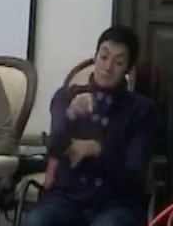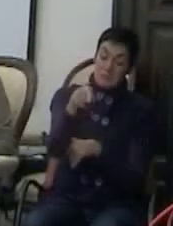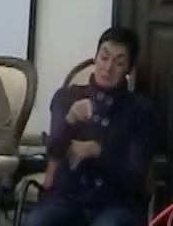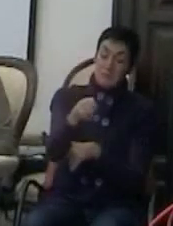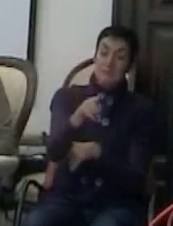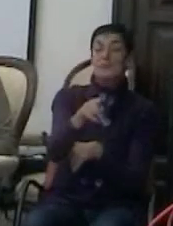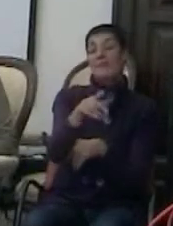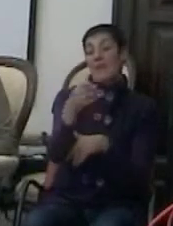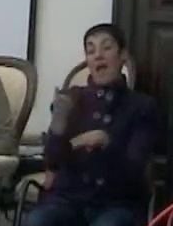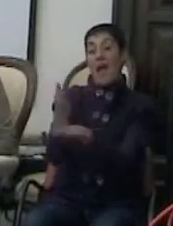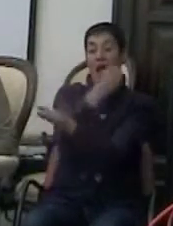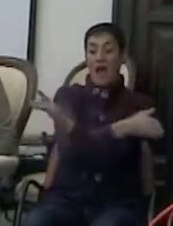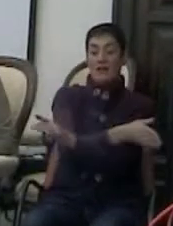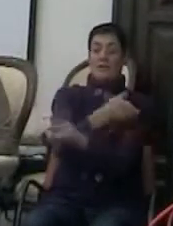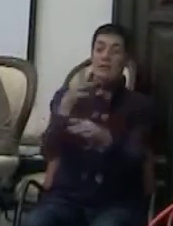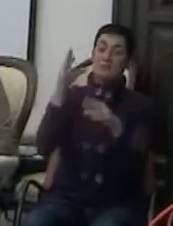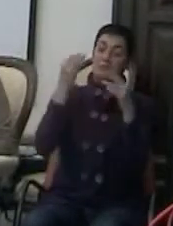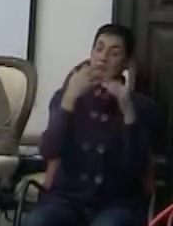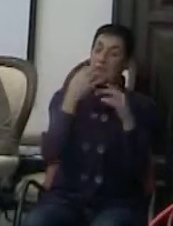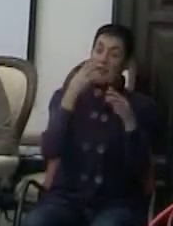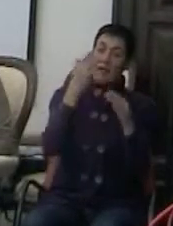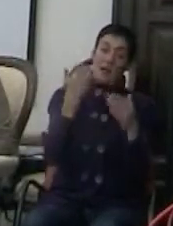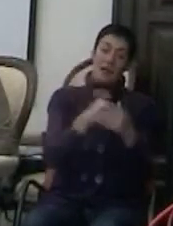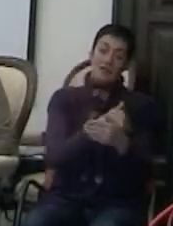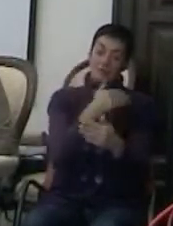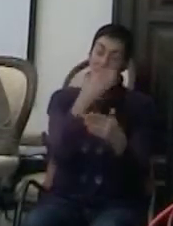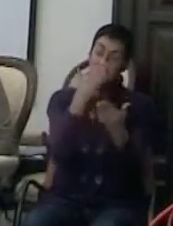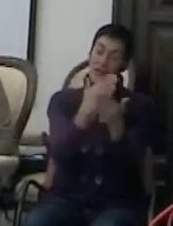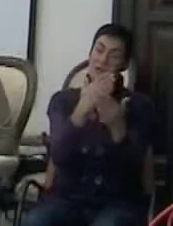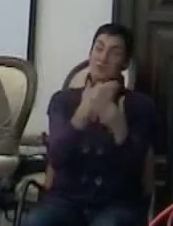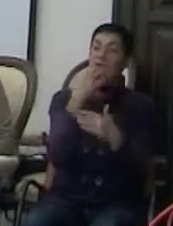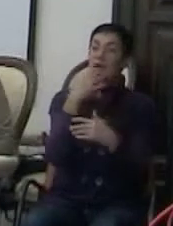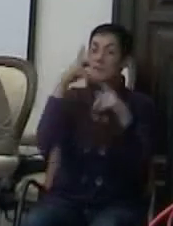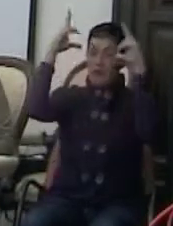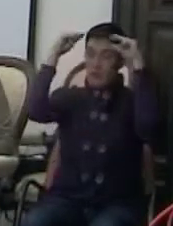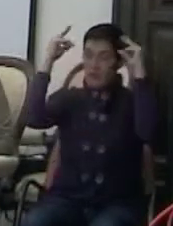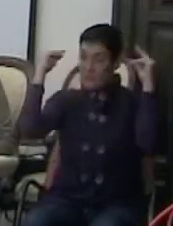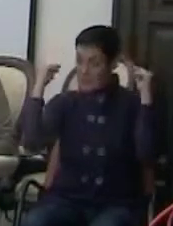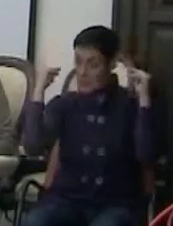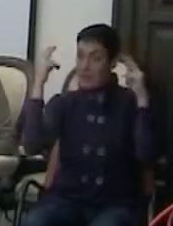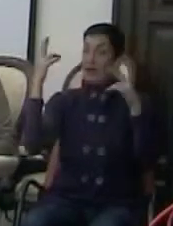fuera, enfermería y demás, que están preparados para poder ayudar a estos hospitales.